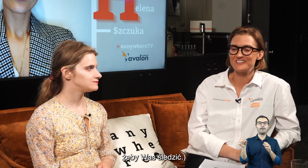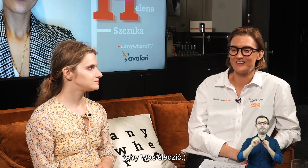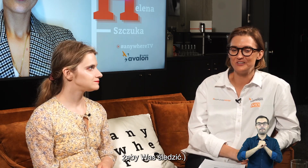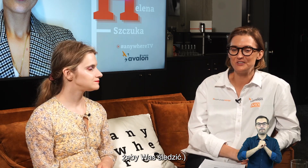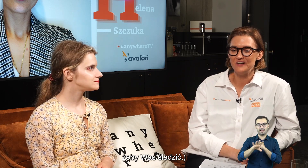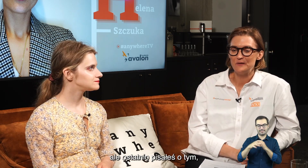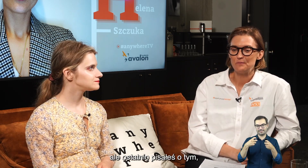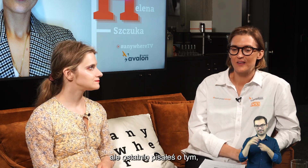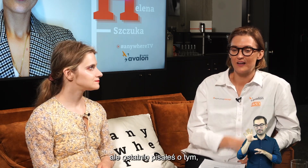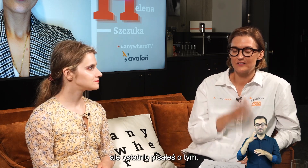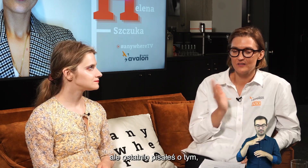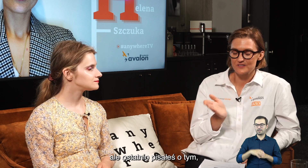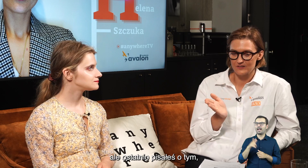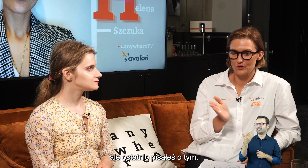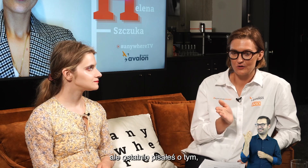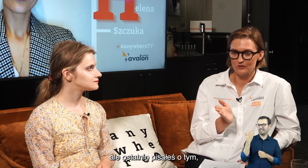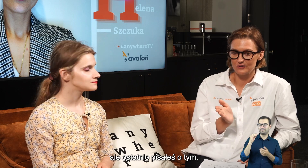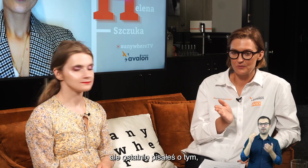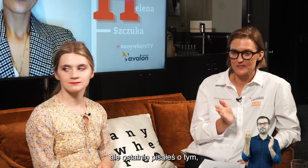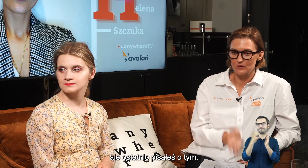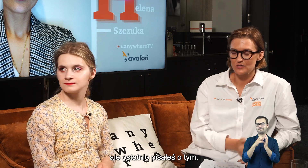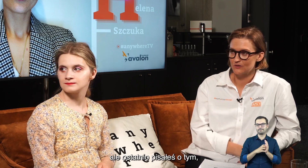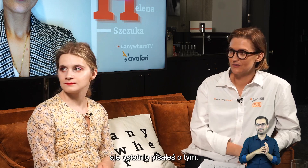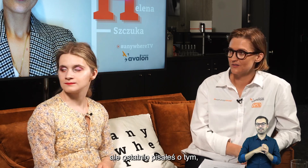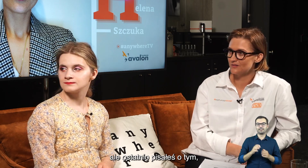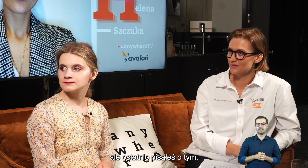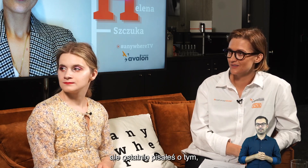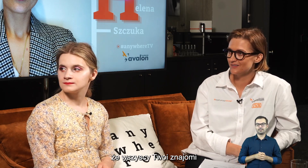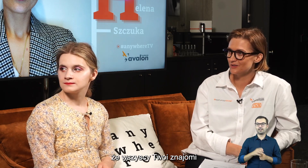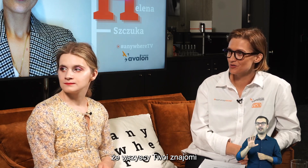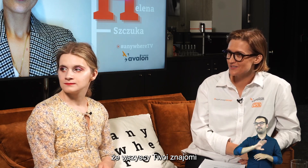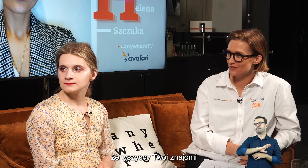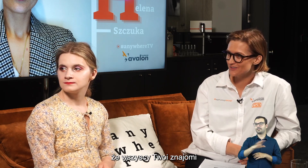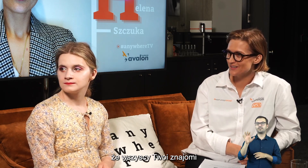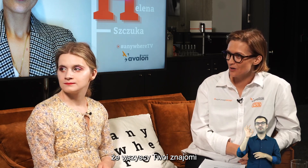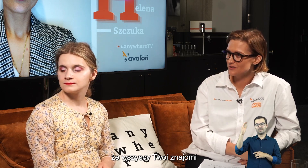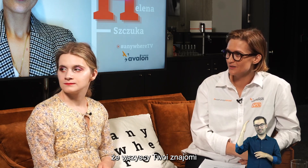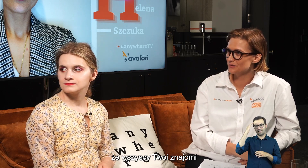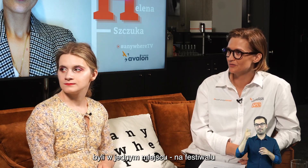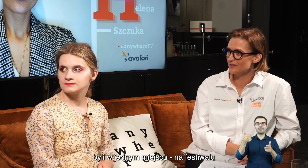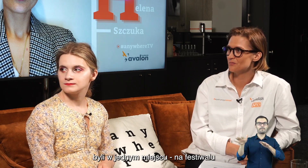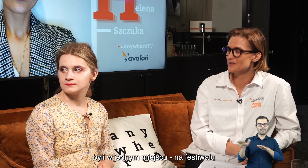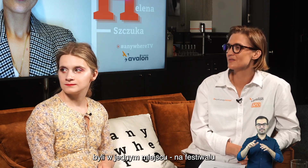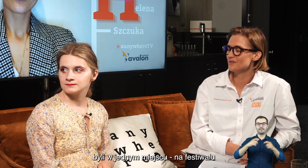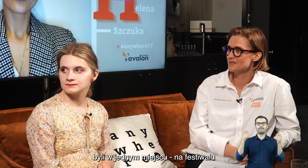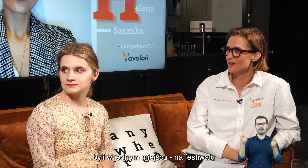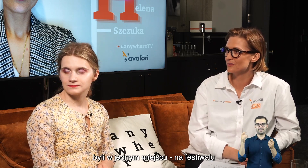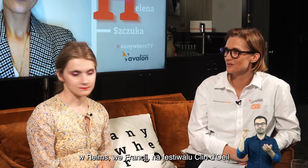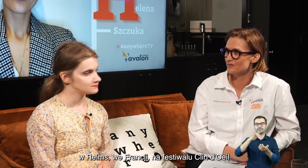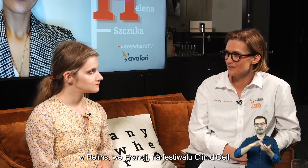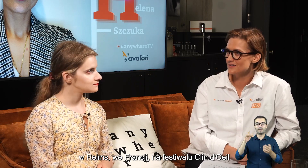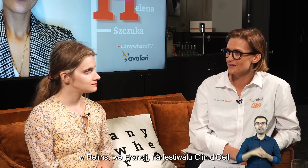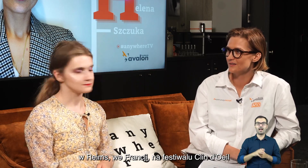was śledzić, ale ty ostatnio pisałeś o tym, kiedy wszyscy twoi znajomi są w jednym miejscu na